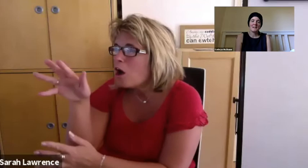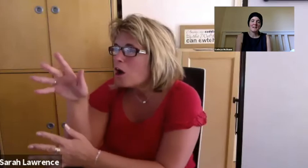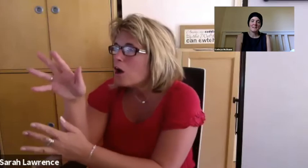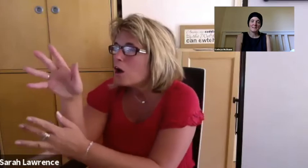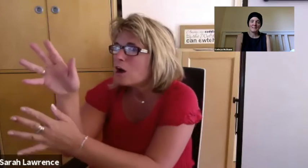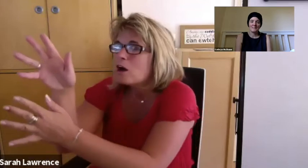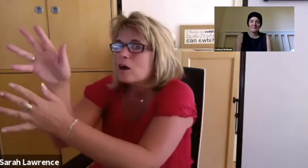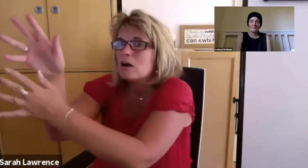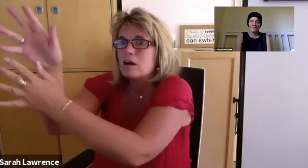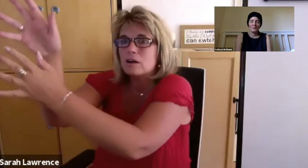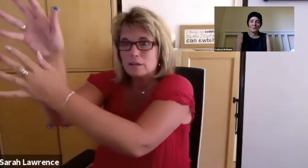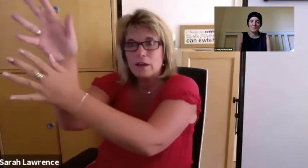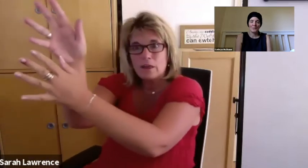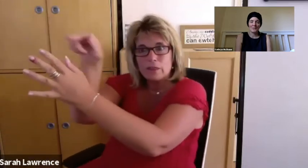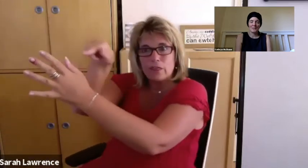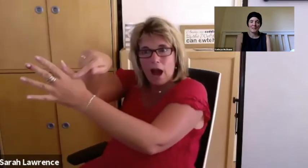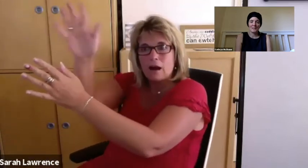tân o'r ddraig